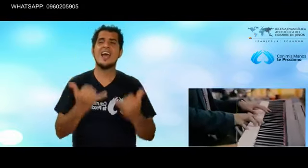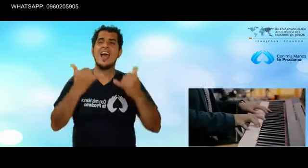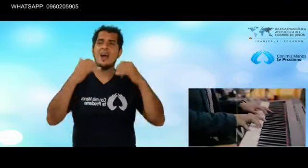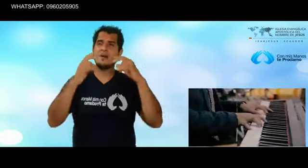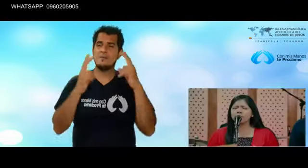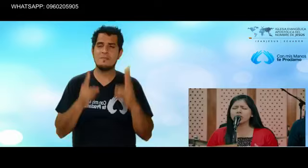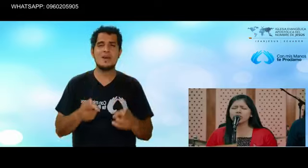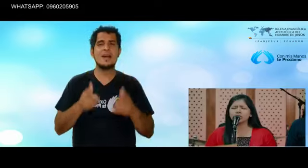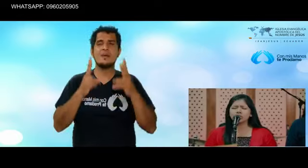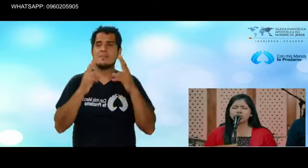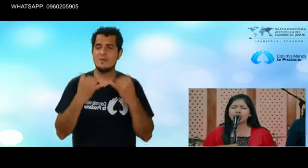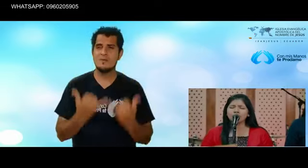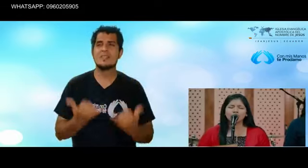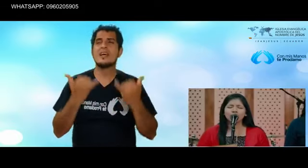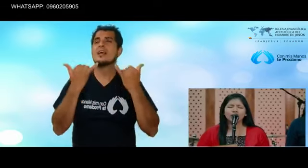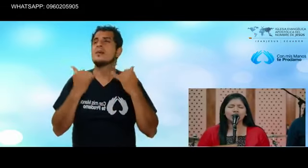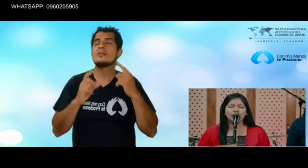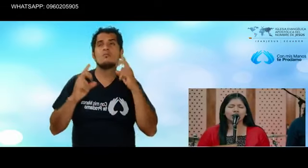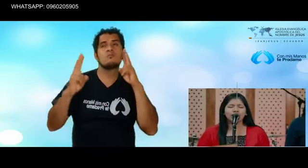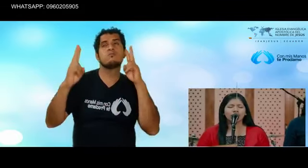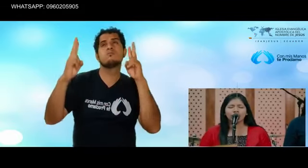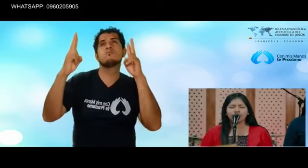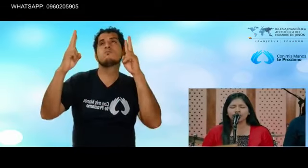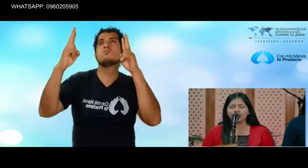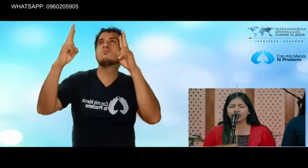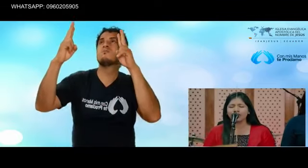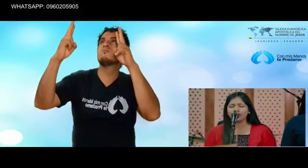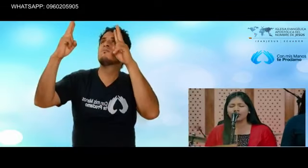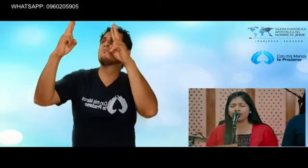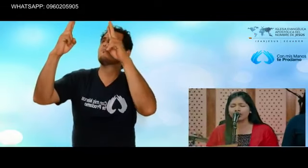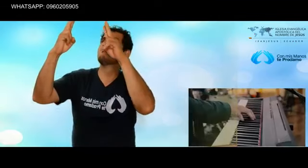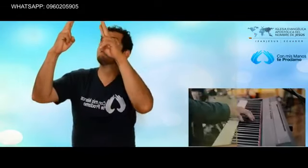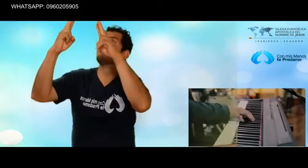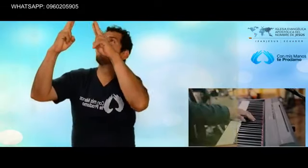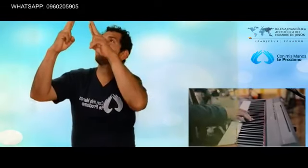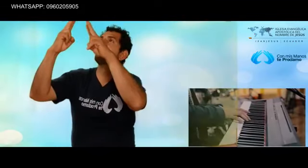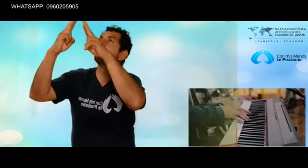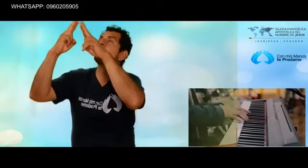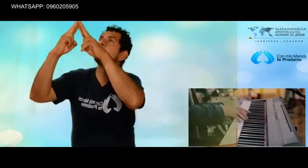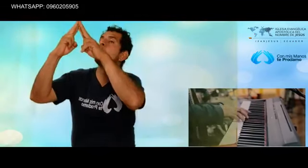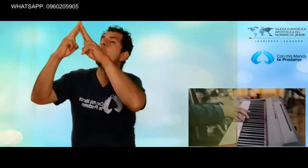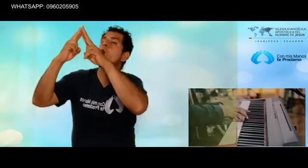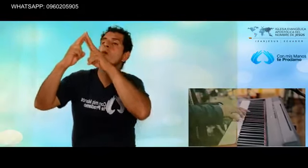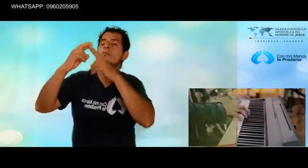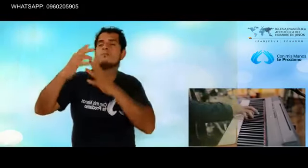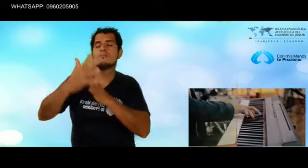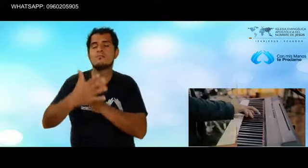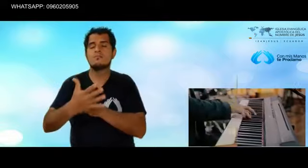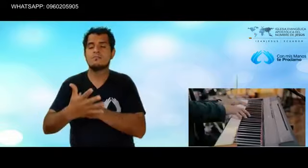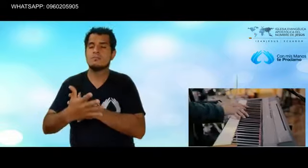quisiera ahora mismo te pudiera ver.